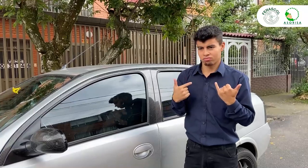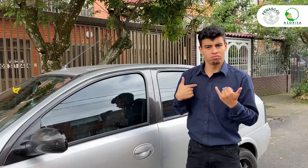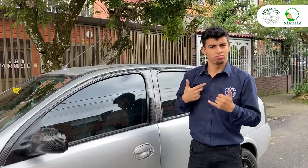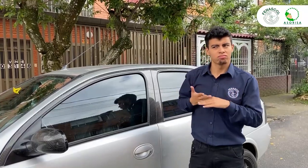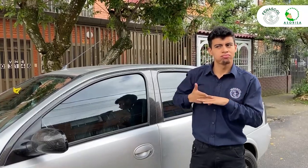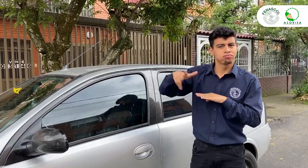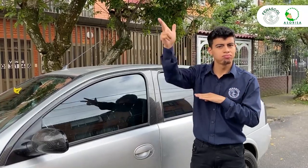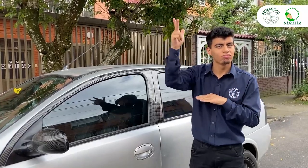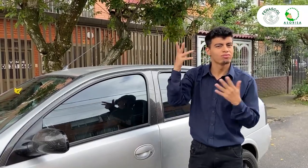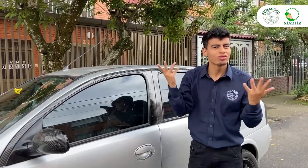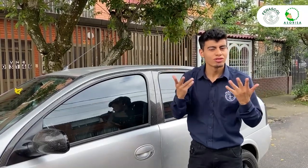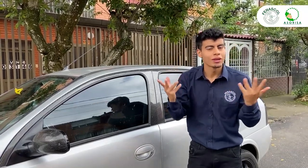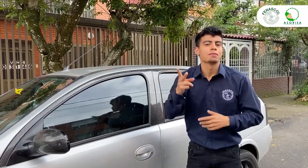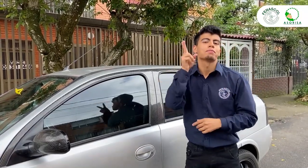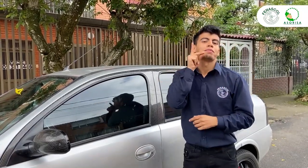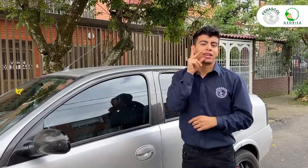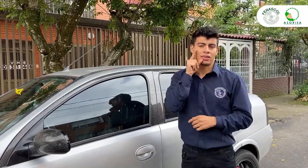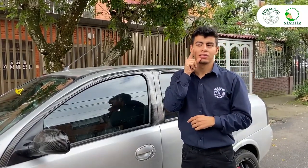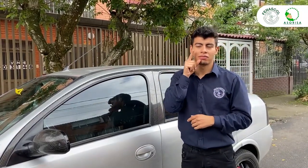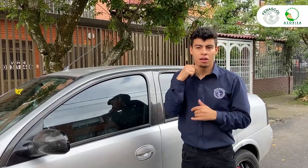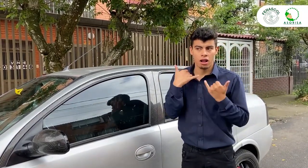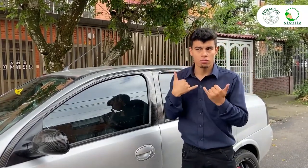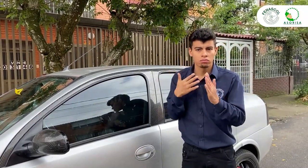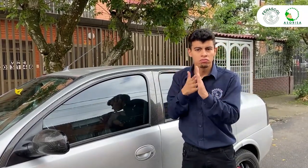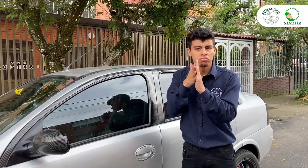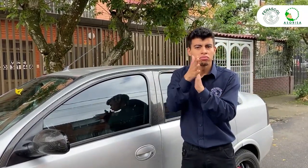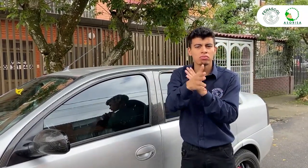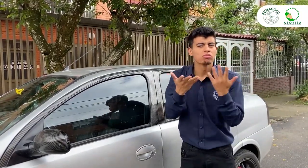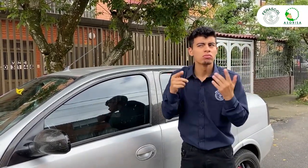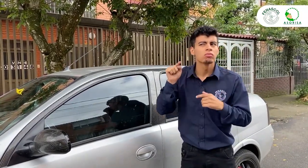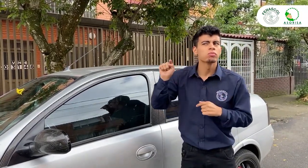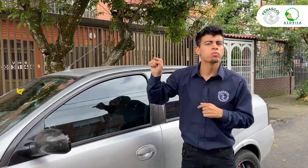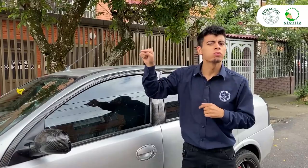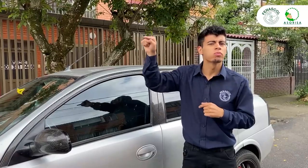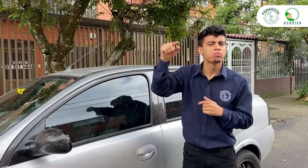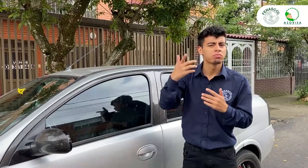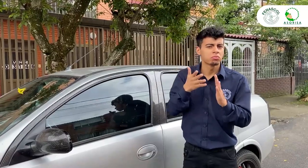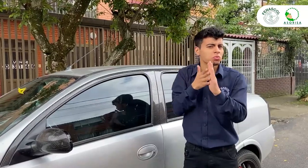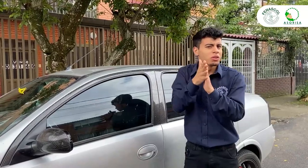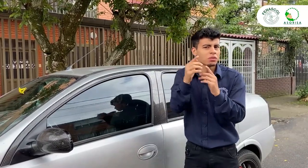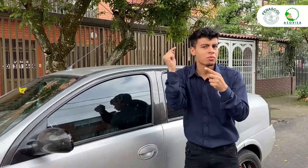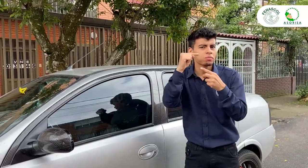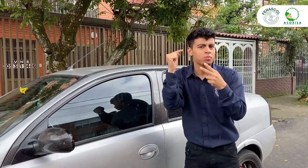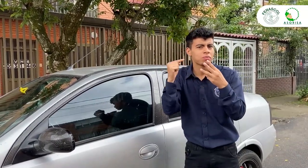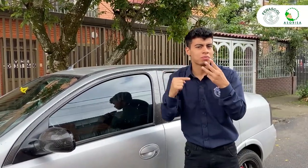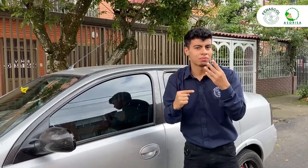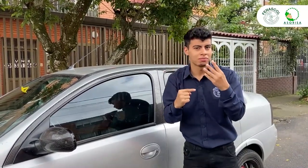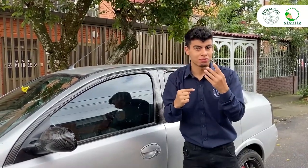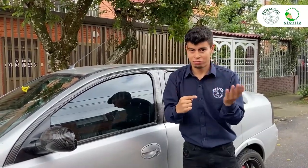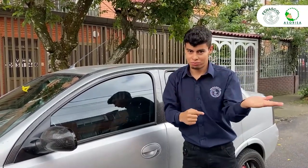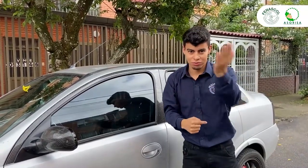Ahora me voy de viaje rumbo a Pereira y quiero contarles algunos aspectos sobre mi destino. ¡Vamos!